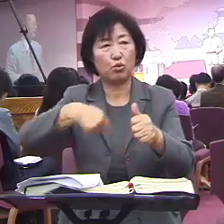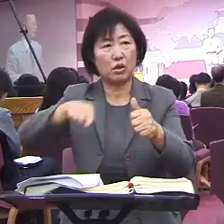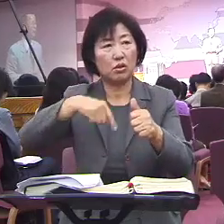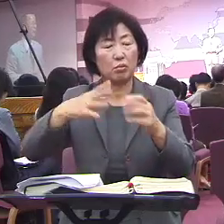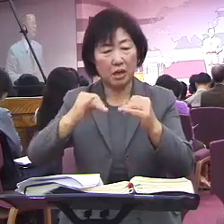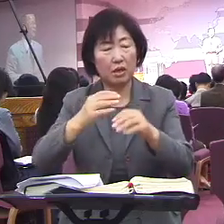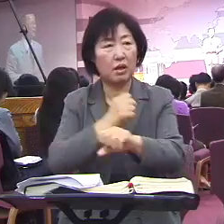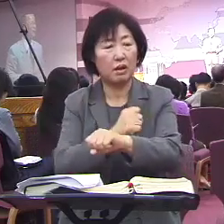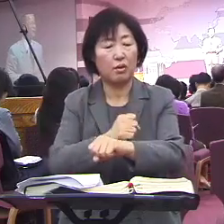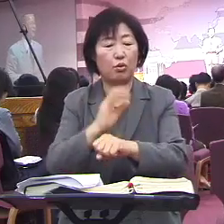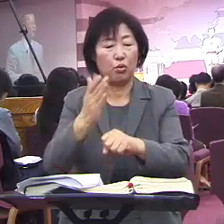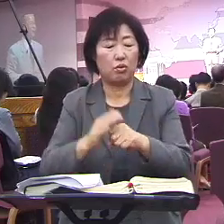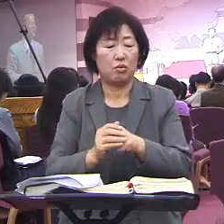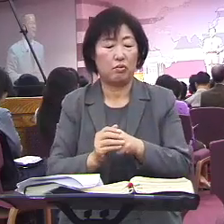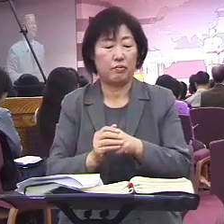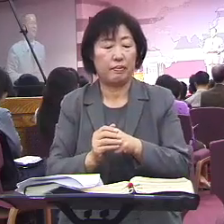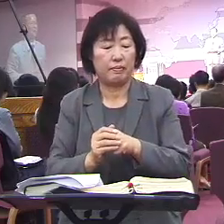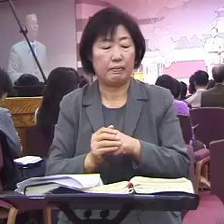많이 해야 돼요.